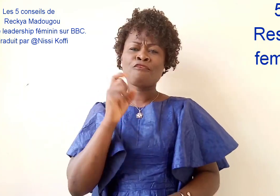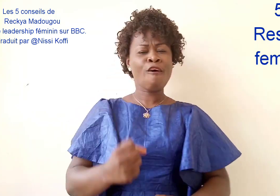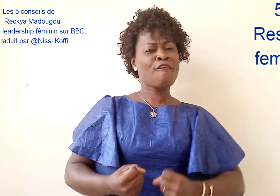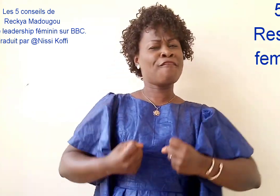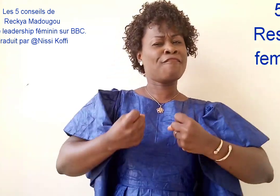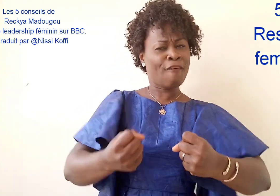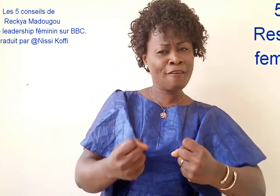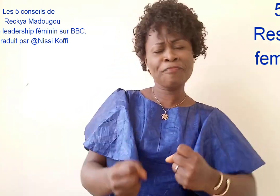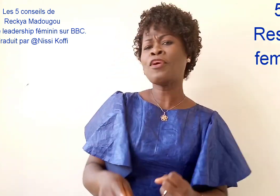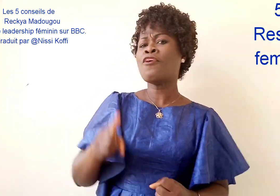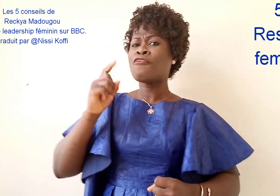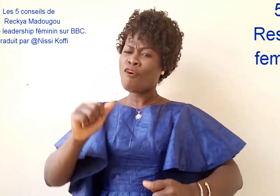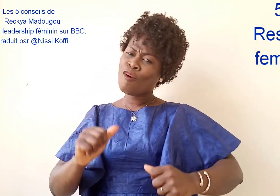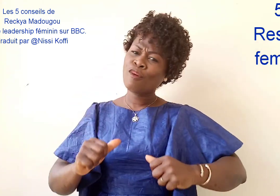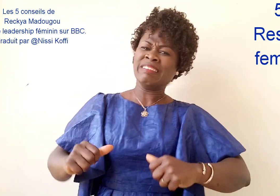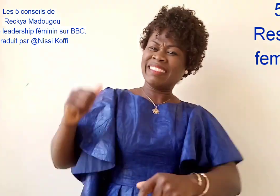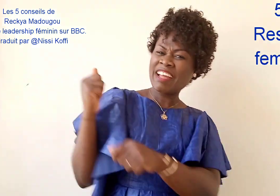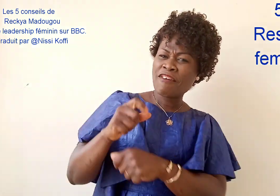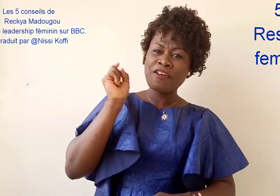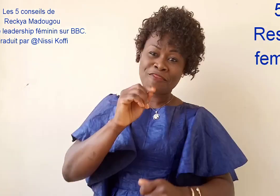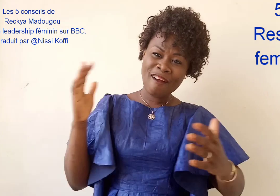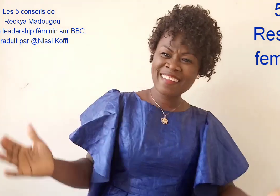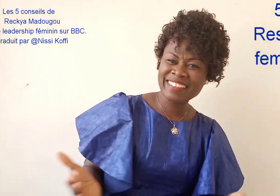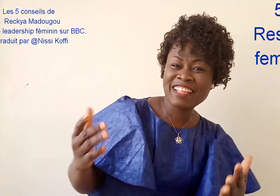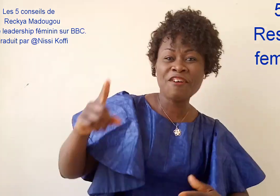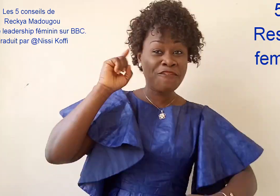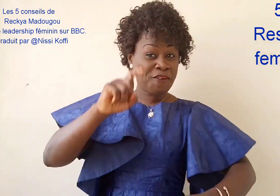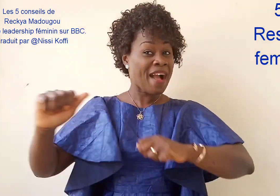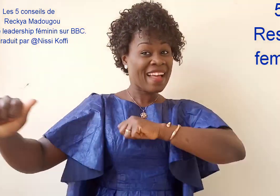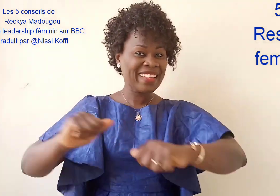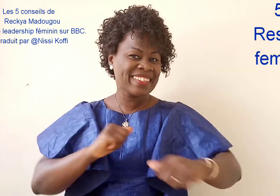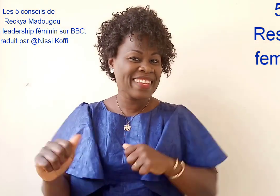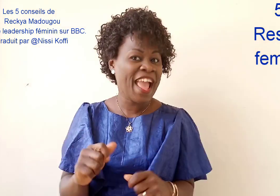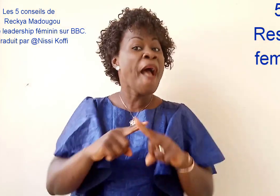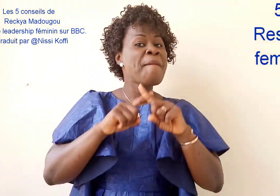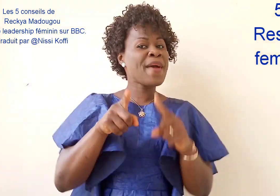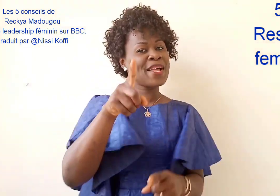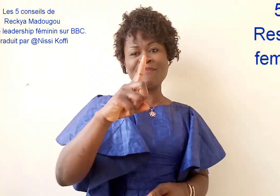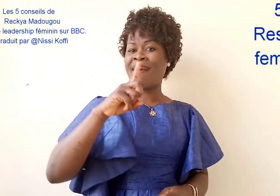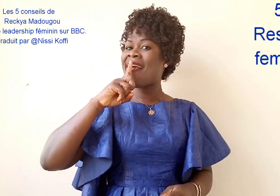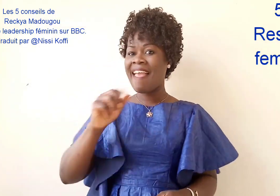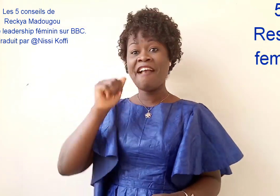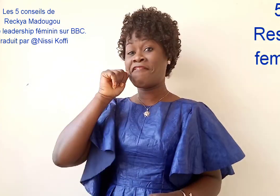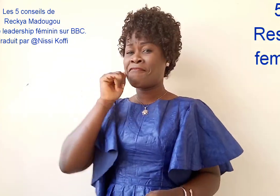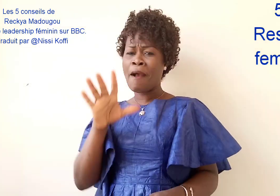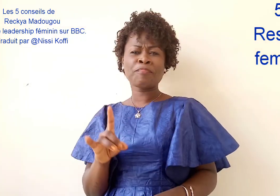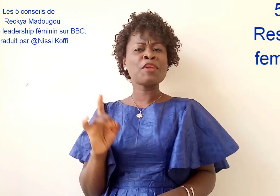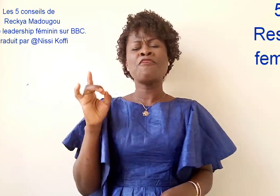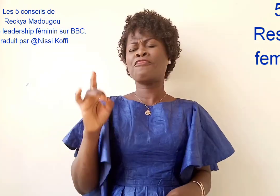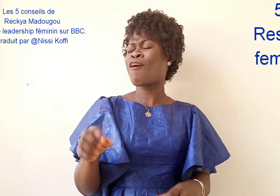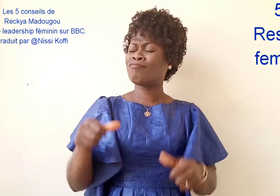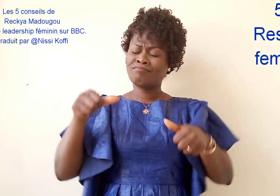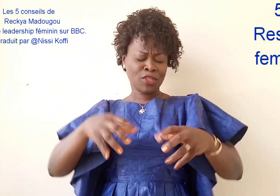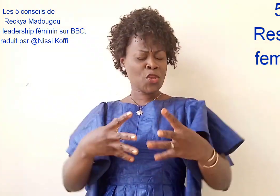à tempérer à un moment ou à un autre les ardeurs. Que parce que vous êtes une femme, vous ne devez pas perdre ni votre